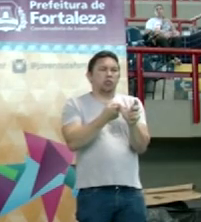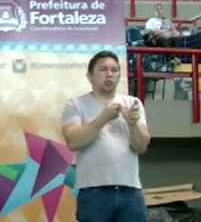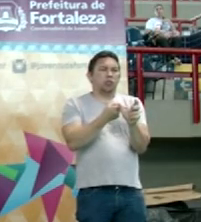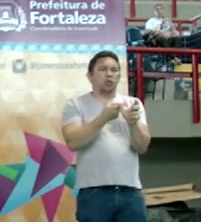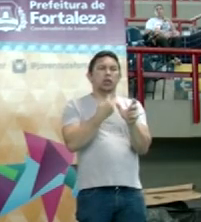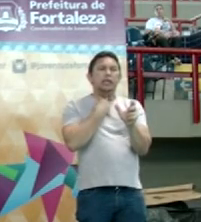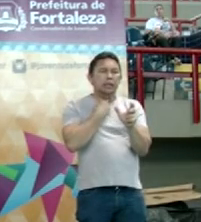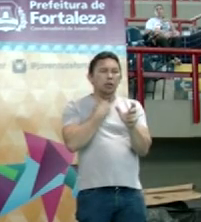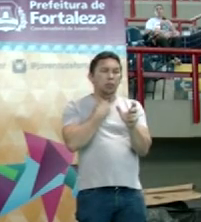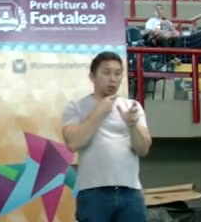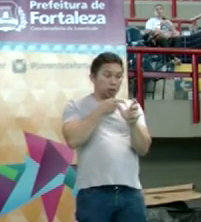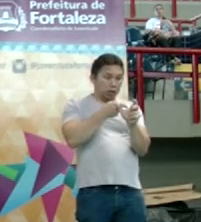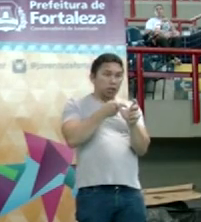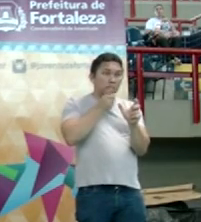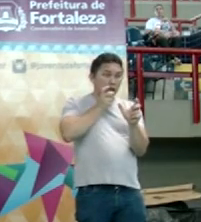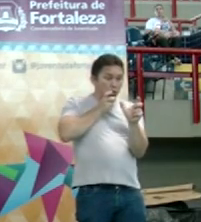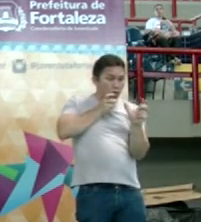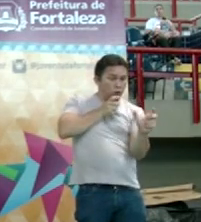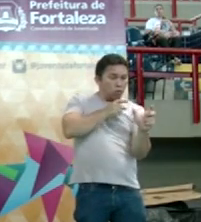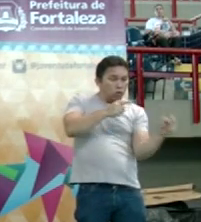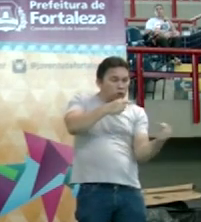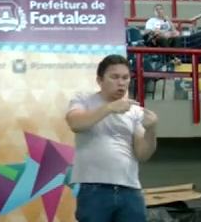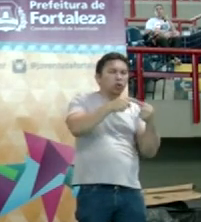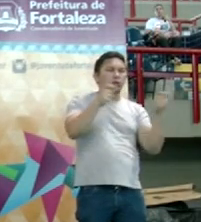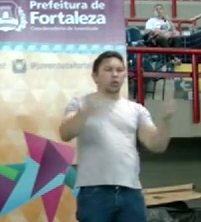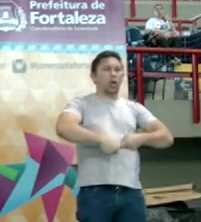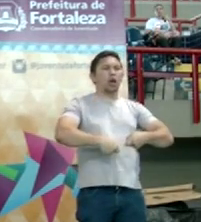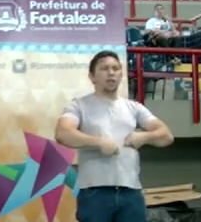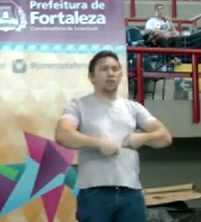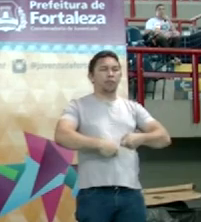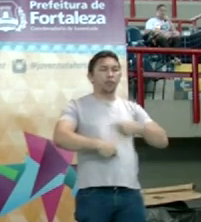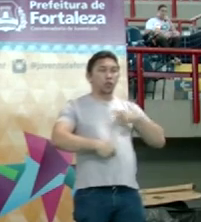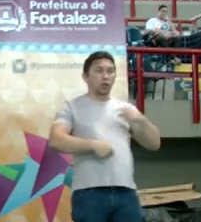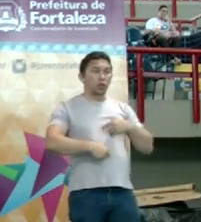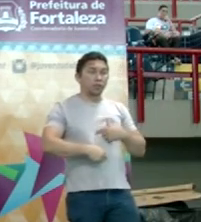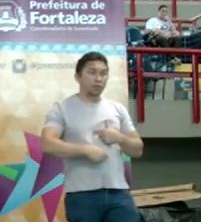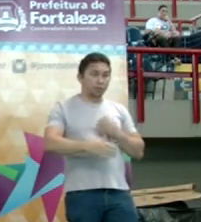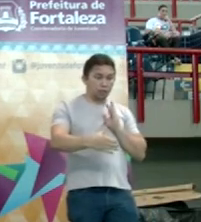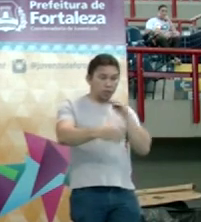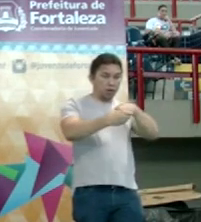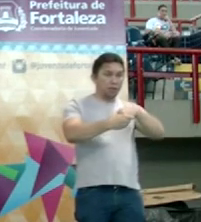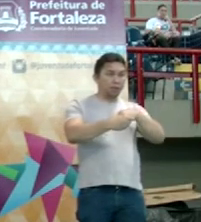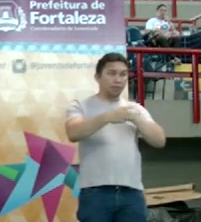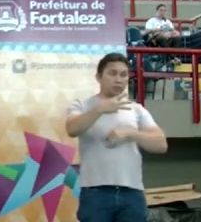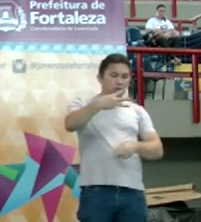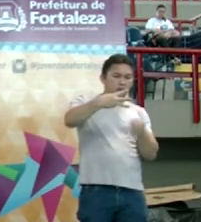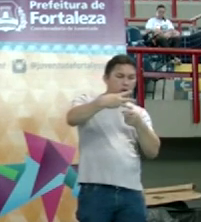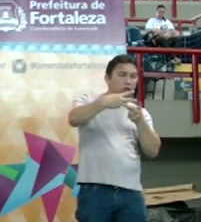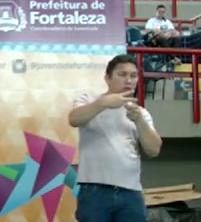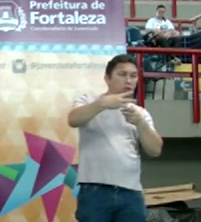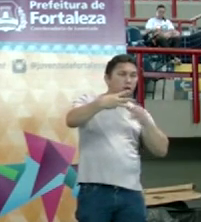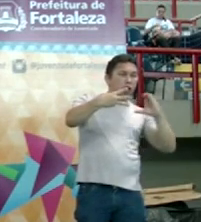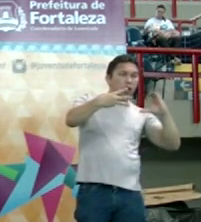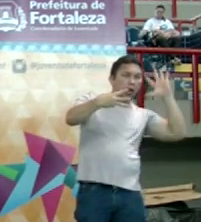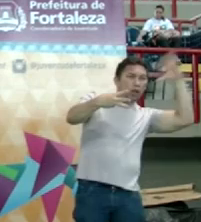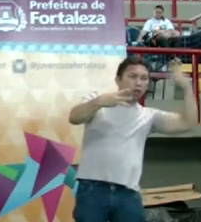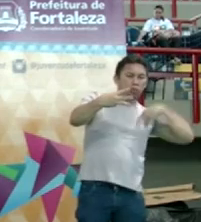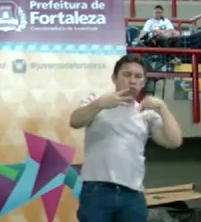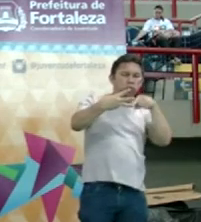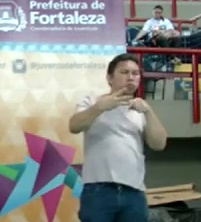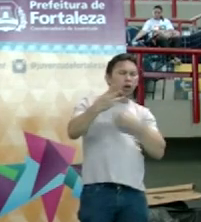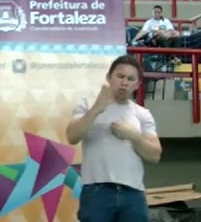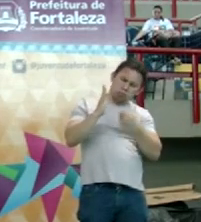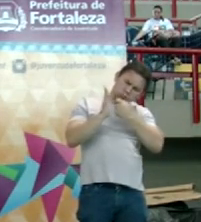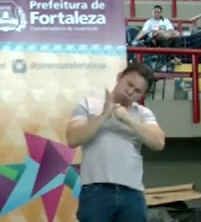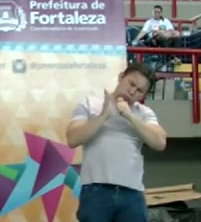que não se pode executar, aplicar. Tudo que eu sugiro na conclusão tem que ser